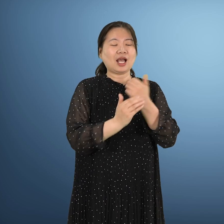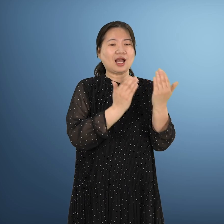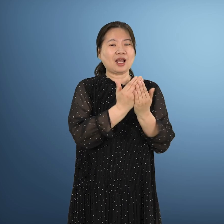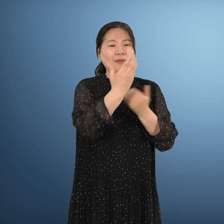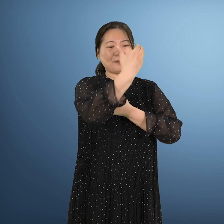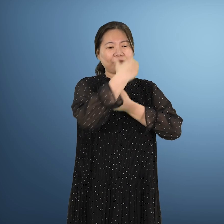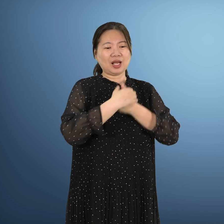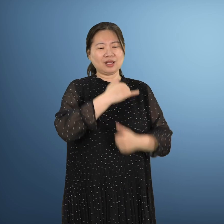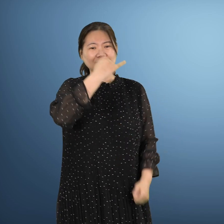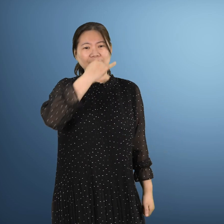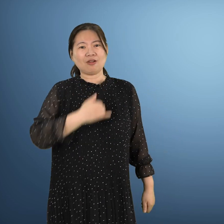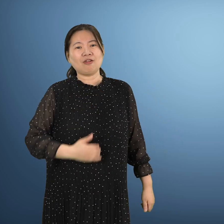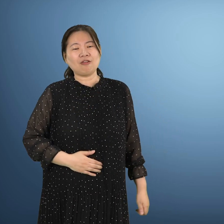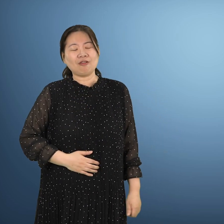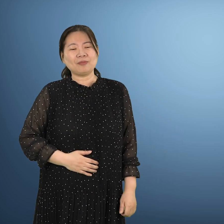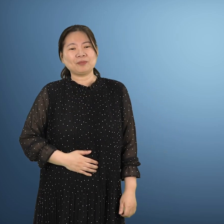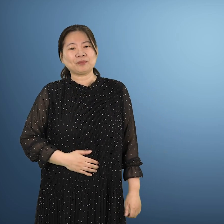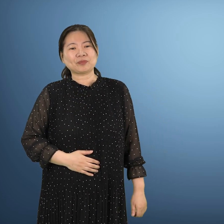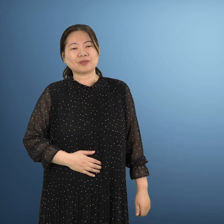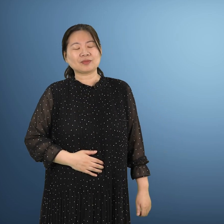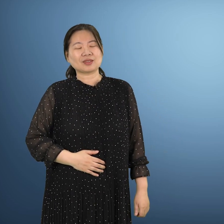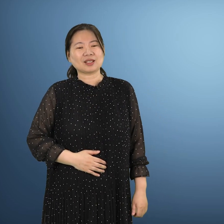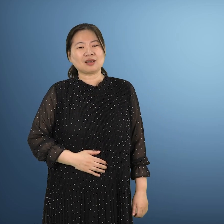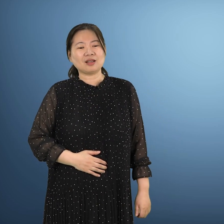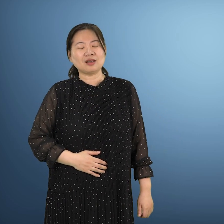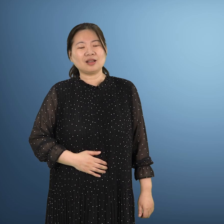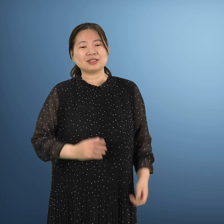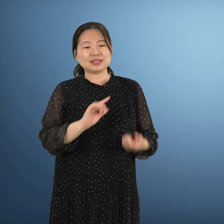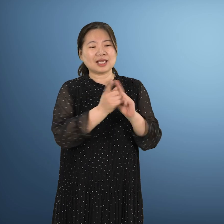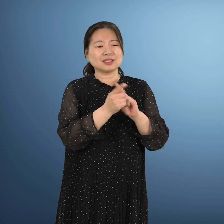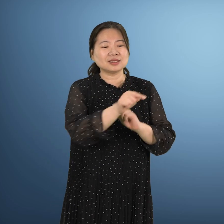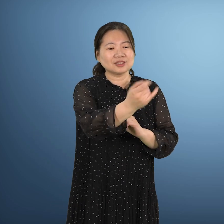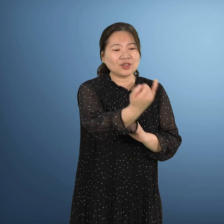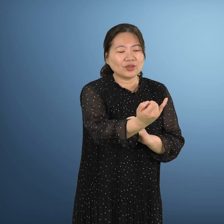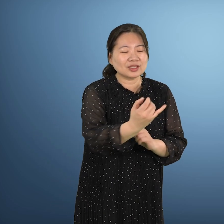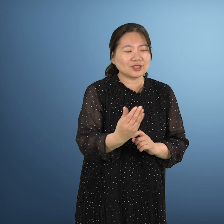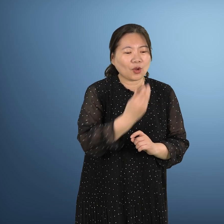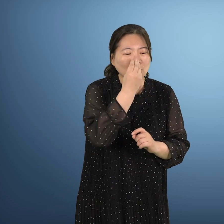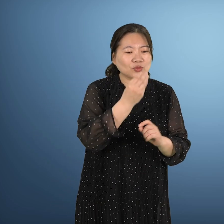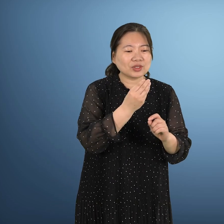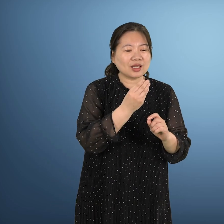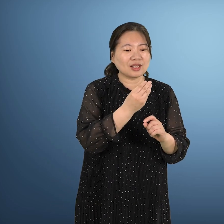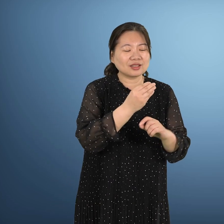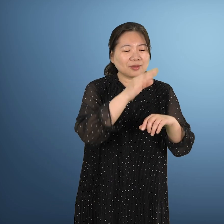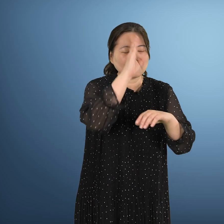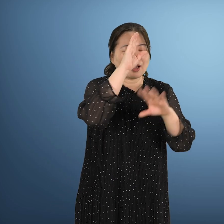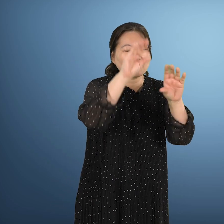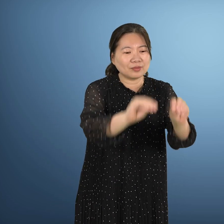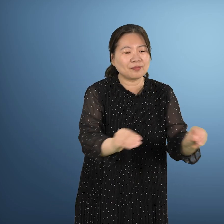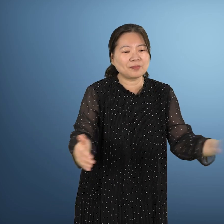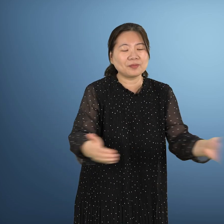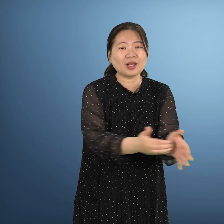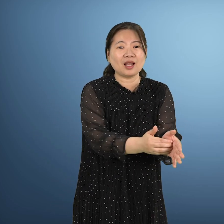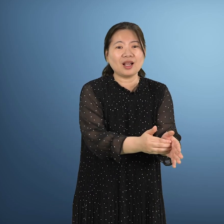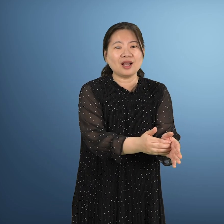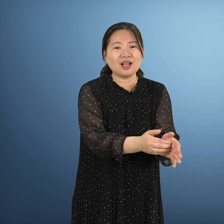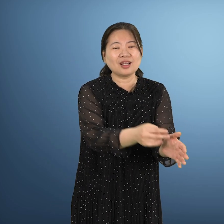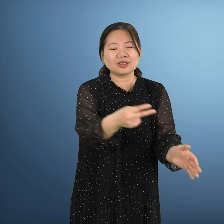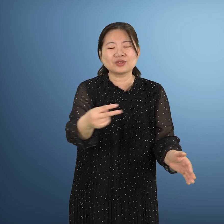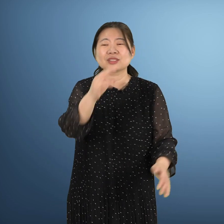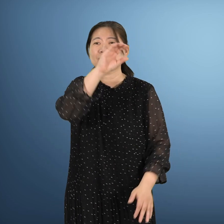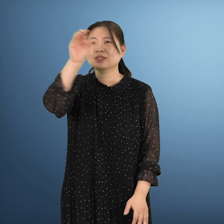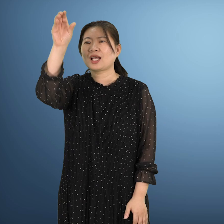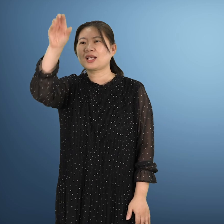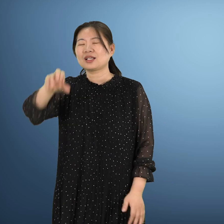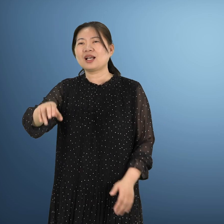자신을 부정하게 만들어서 그 여인을 거룩하게 고치셨어요. 그것이 십자가에